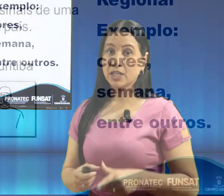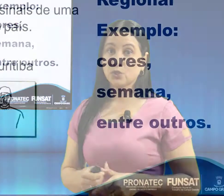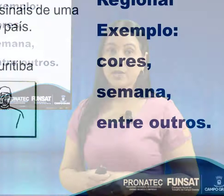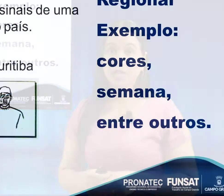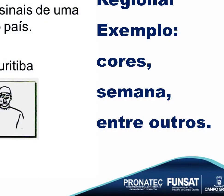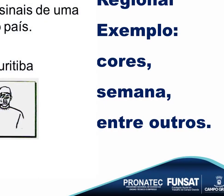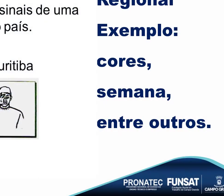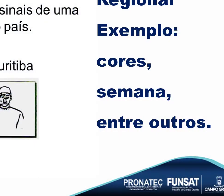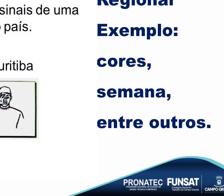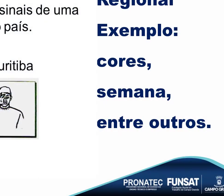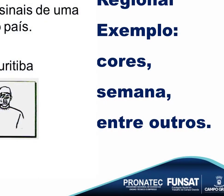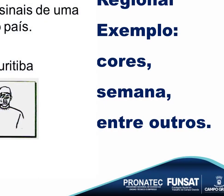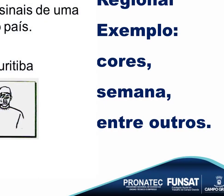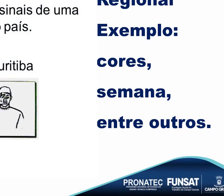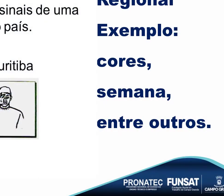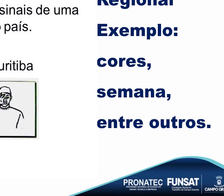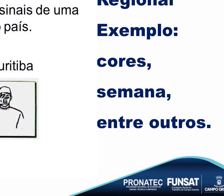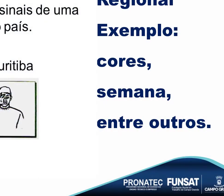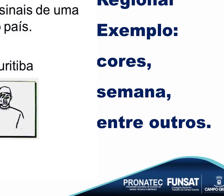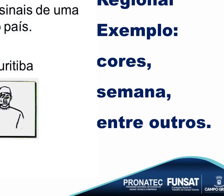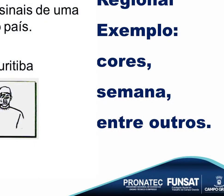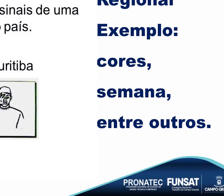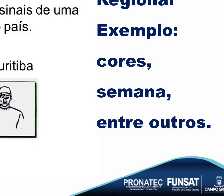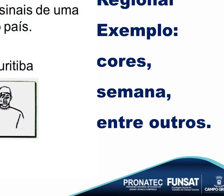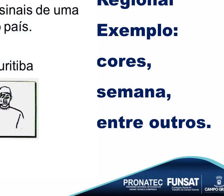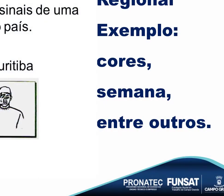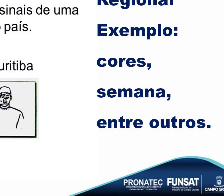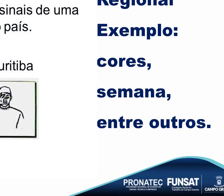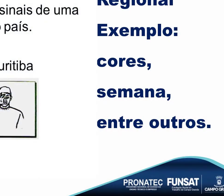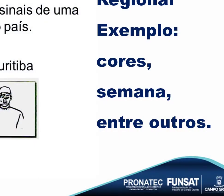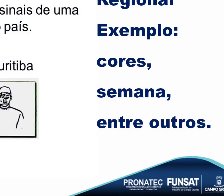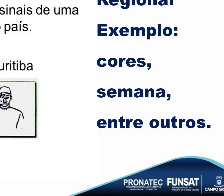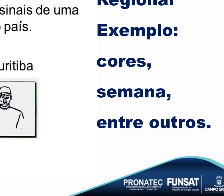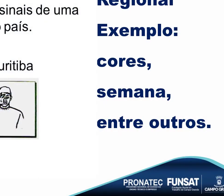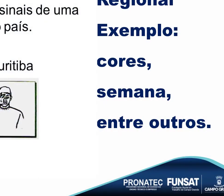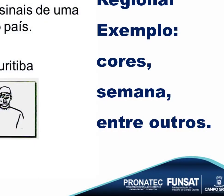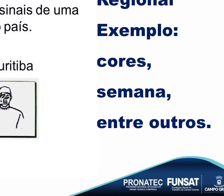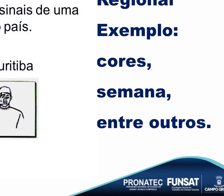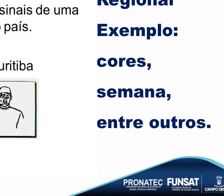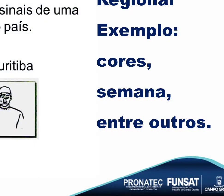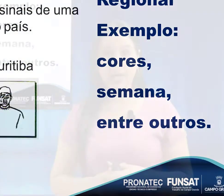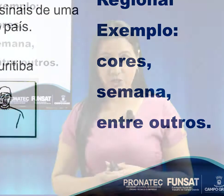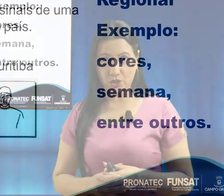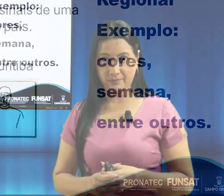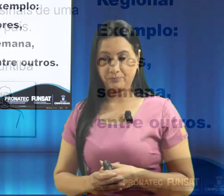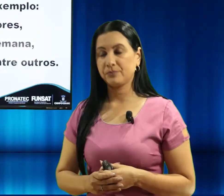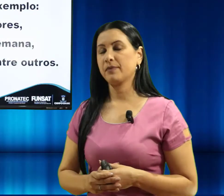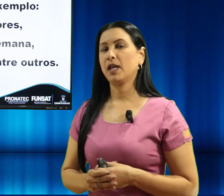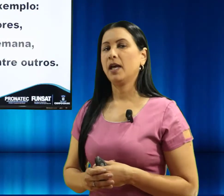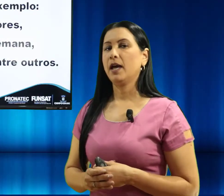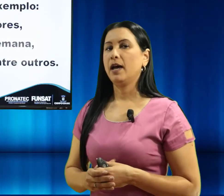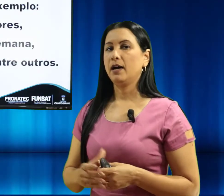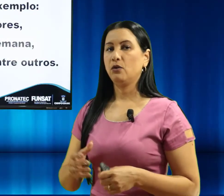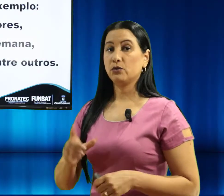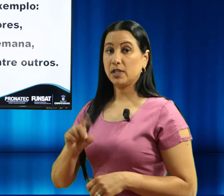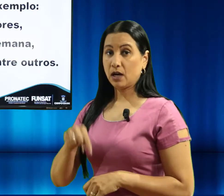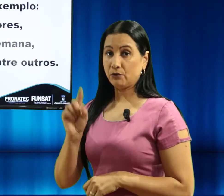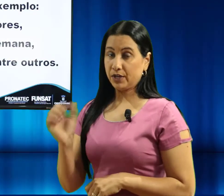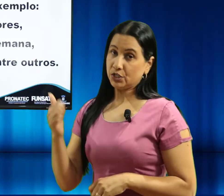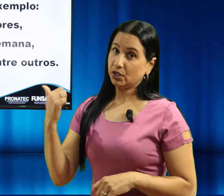Variações regionais. No Rio de Janeiro, a variação do sinal verde. O sinal verde no